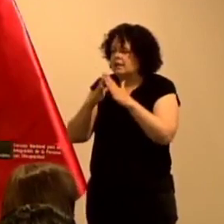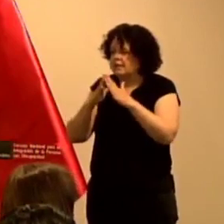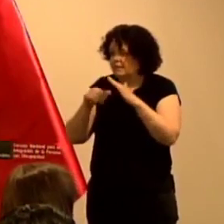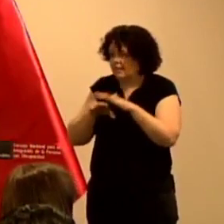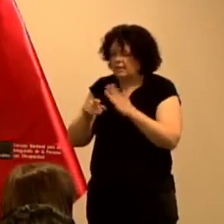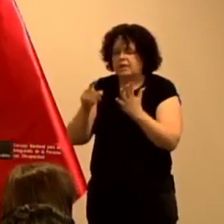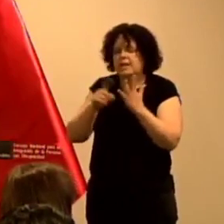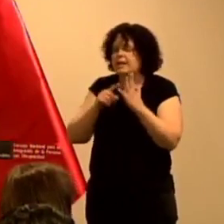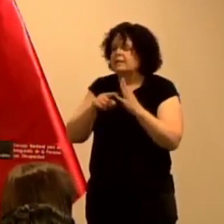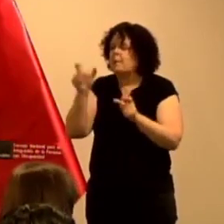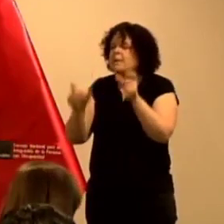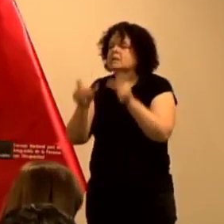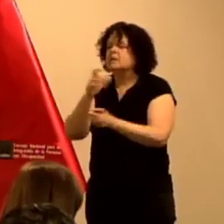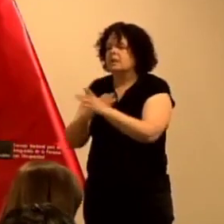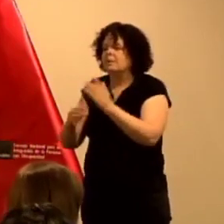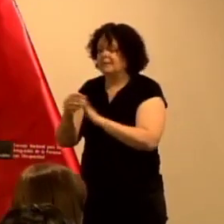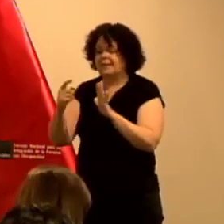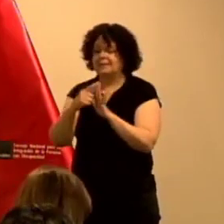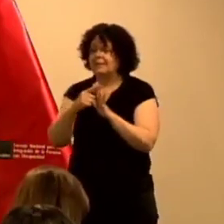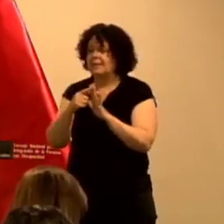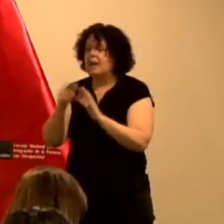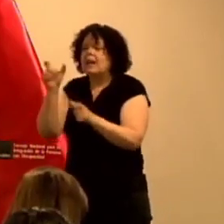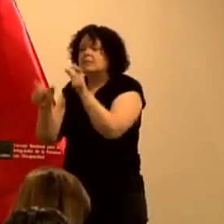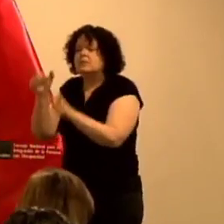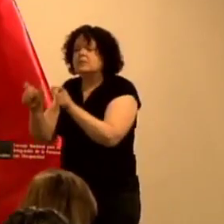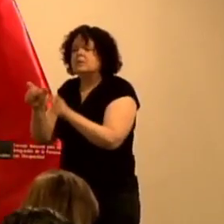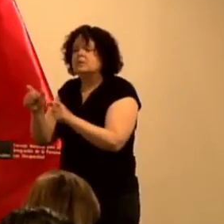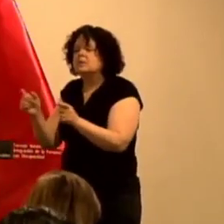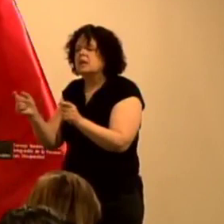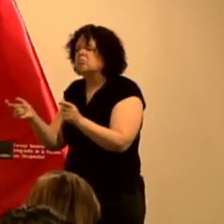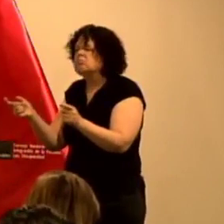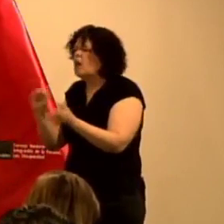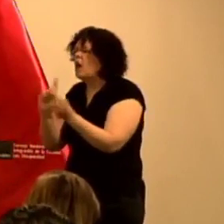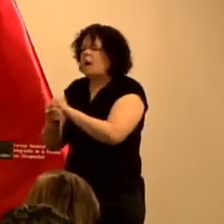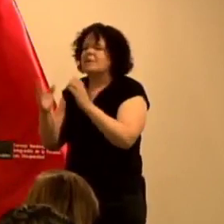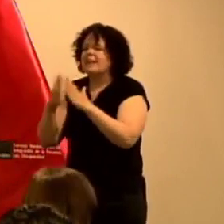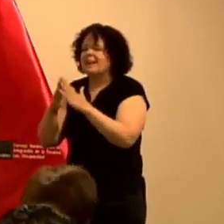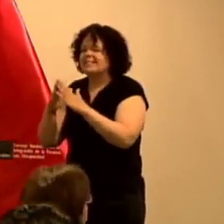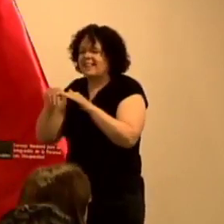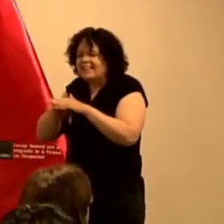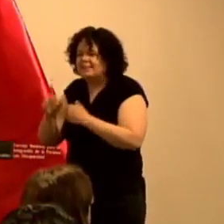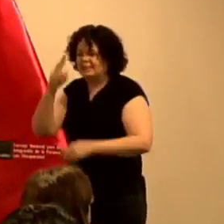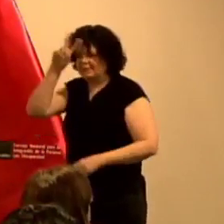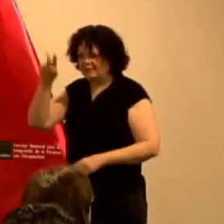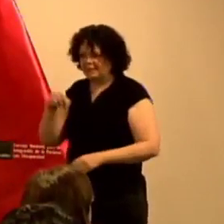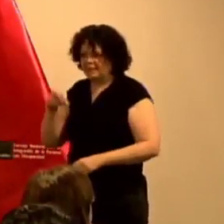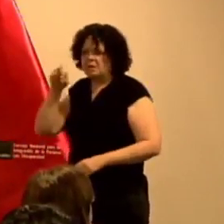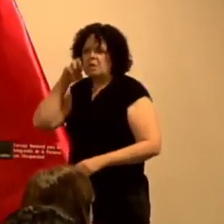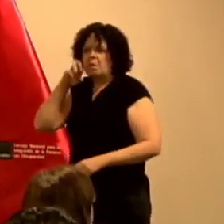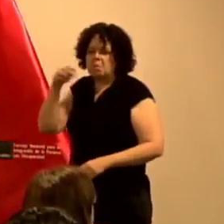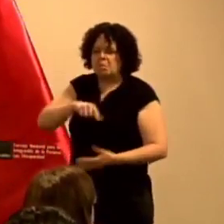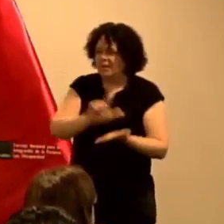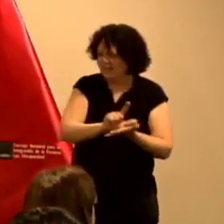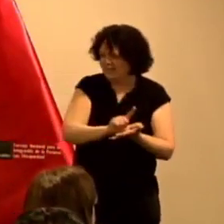discapacidad. Entonces, puede haber muchas, digamos, clasificaciones de personas con discapacidad a nivel mundial, pero la que en el Perú se implementa